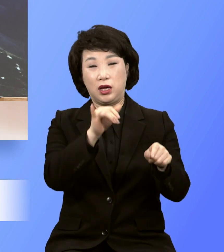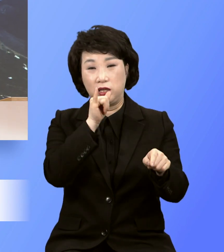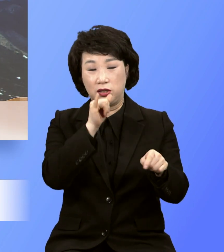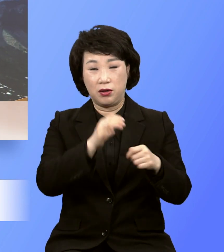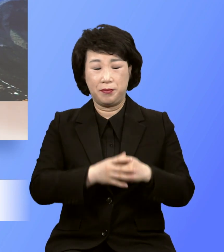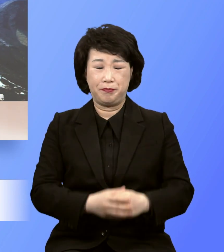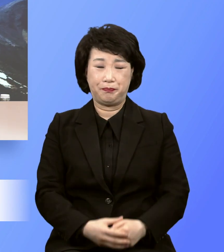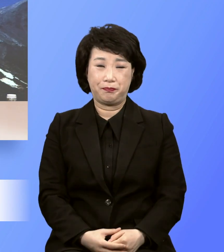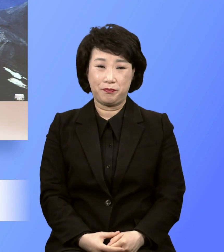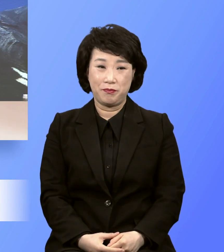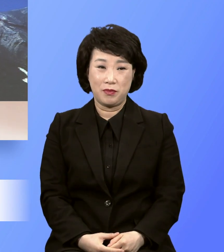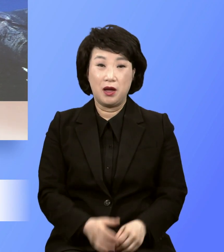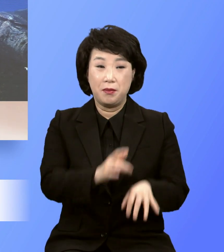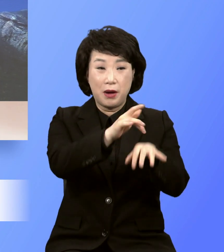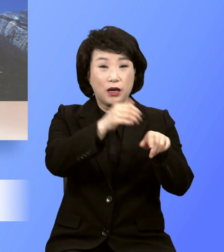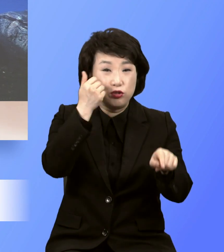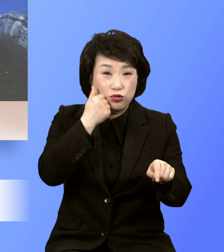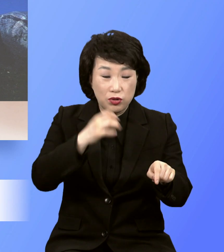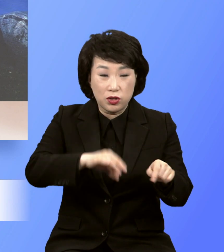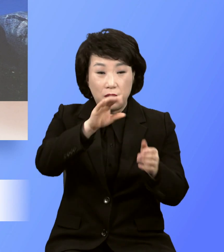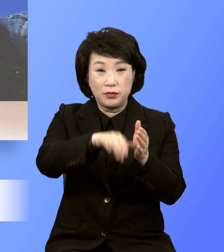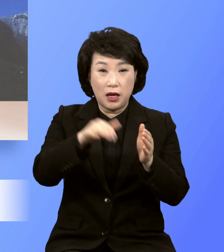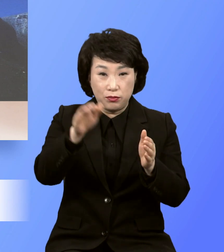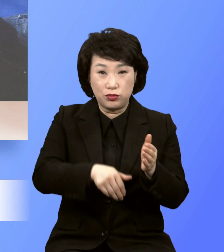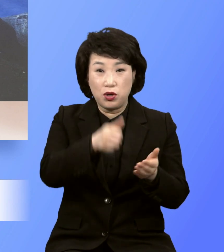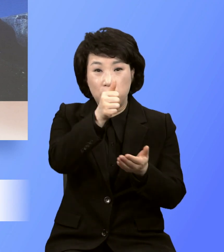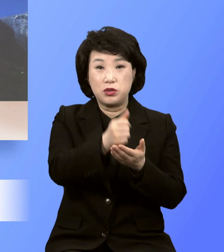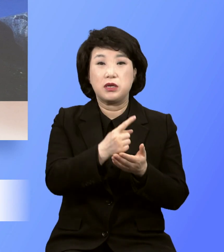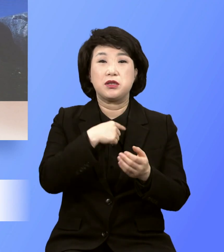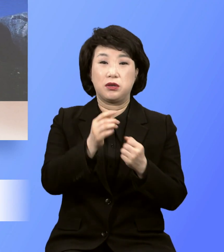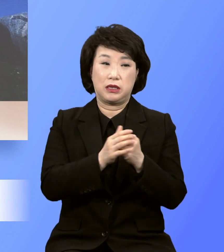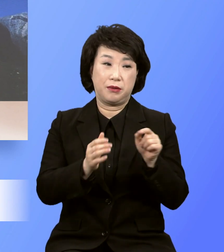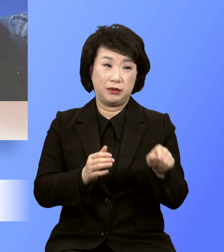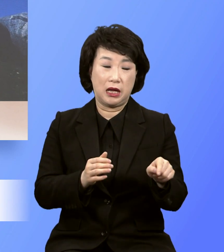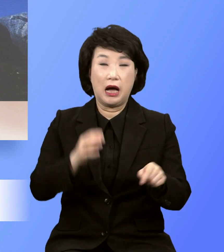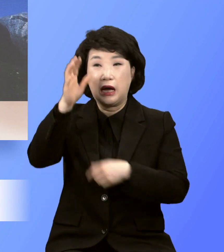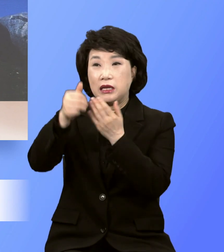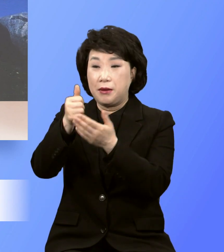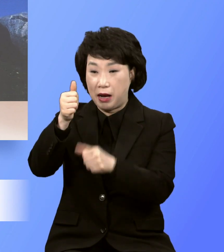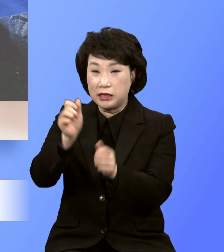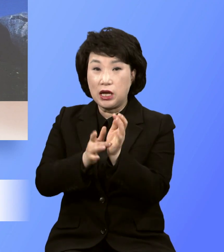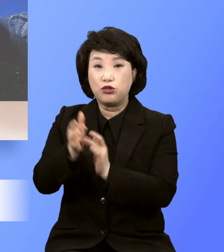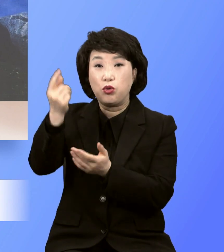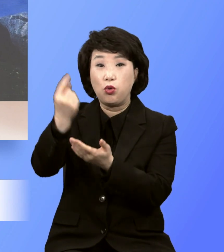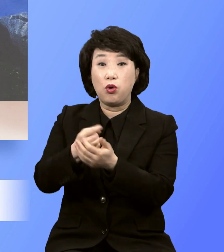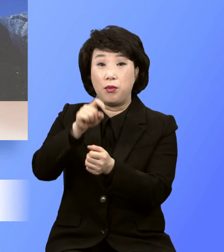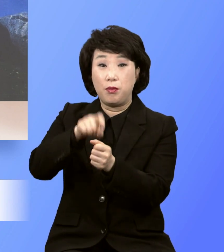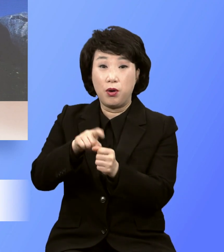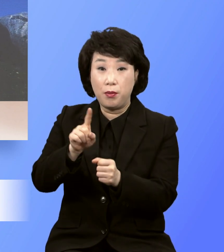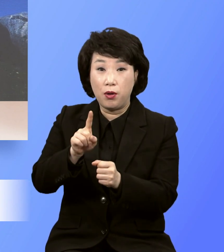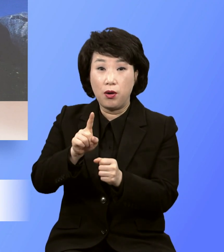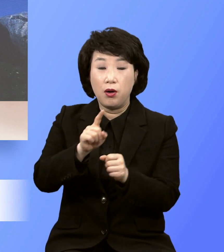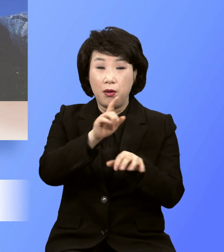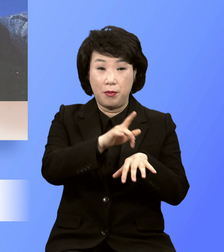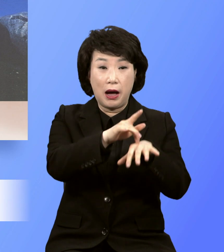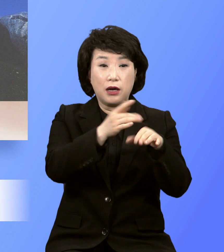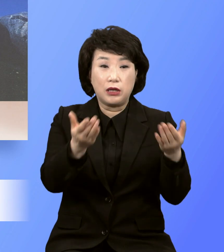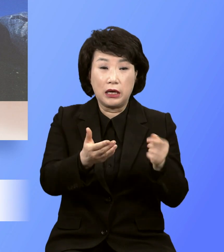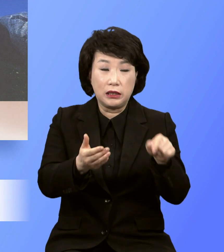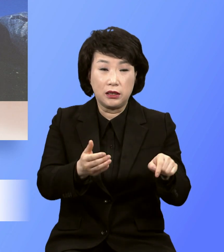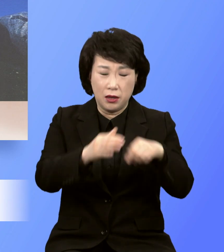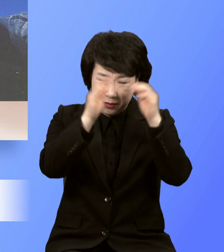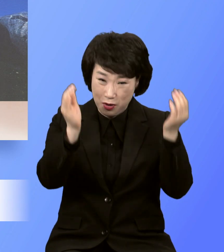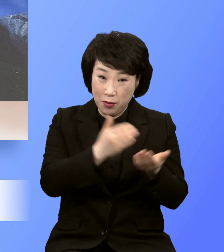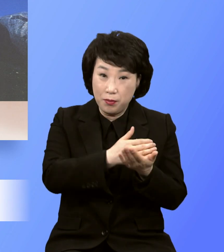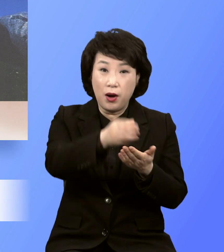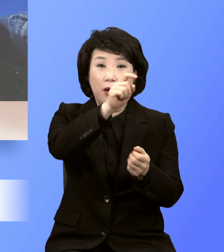마귀에게 속하나니 마귀는 처음부터 범죄합니다. 하나님의 아들이 나타나신 것은 이는